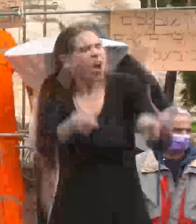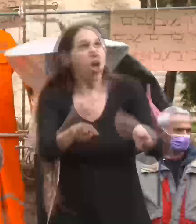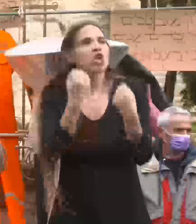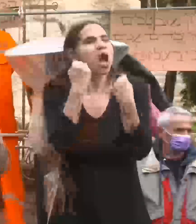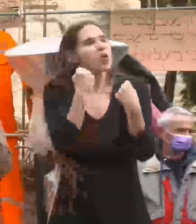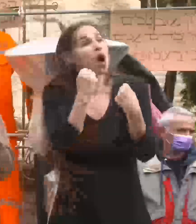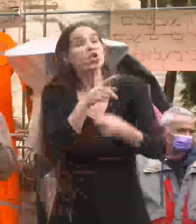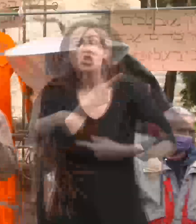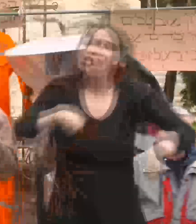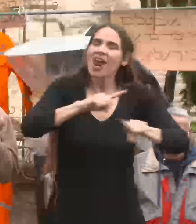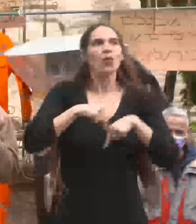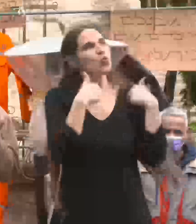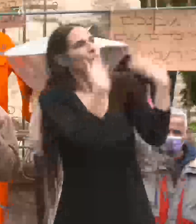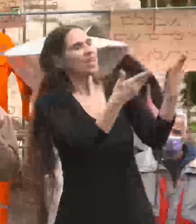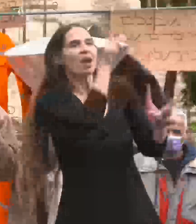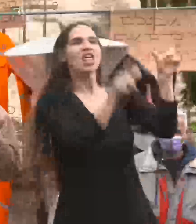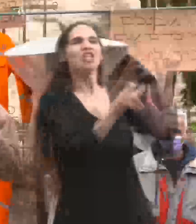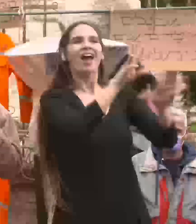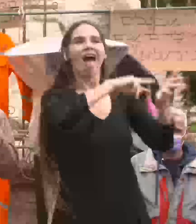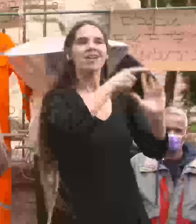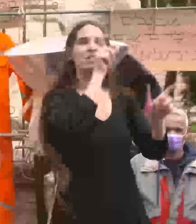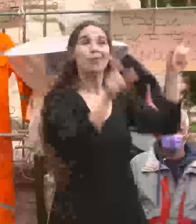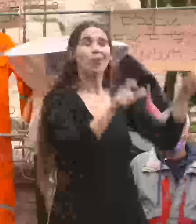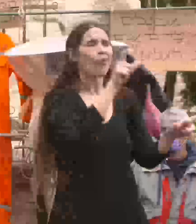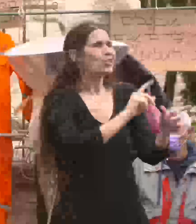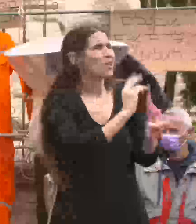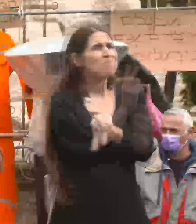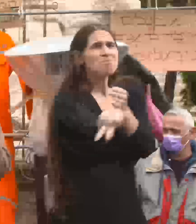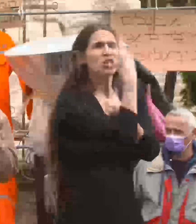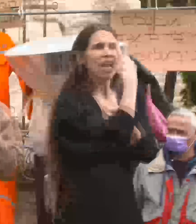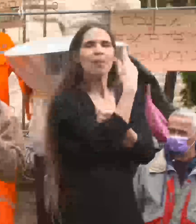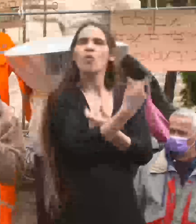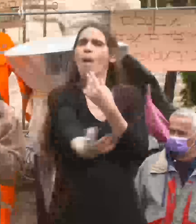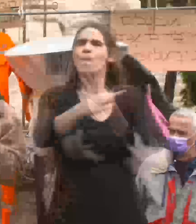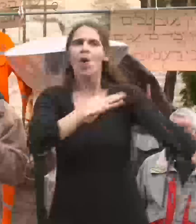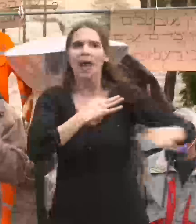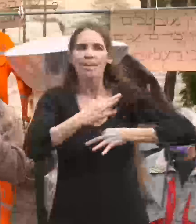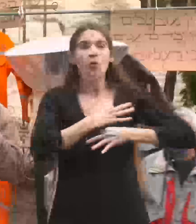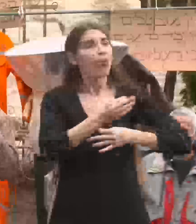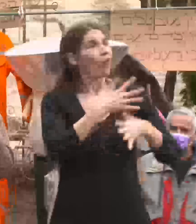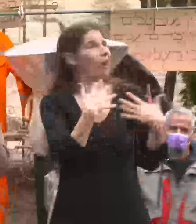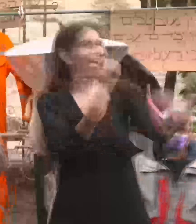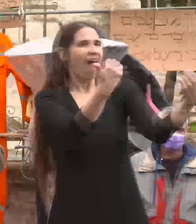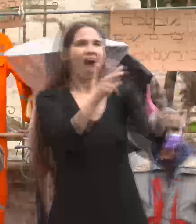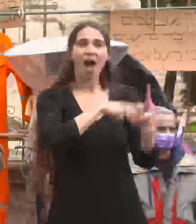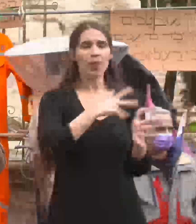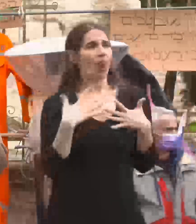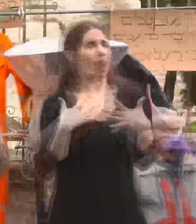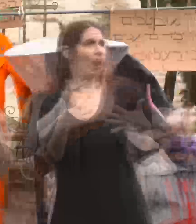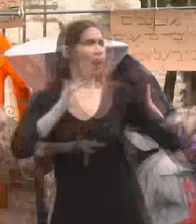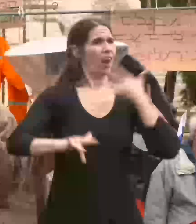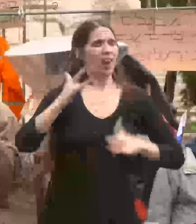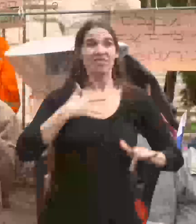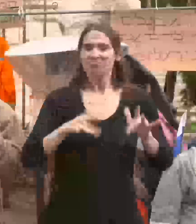הכוח שאנו מעניקים לשליחי הציבור אשר משקרים לנו, פוגעים בנו, נמנעים מאחריותם כלפינו